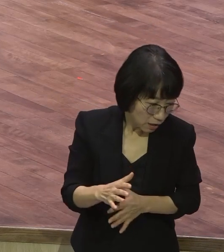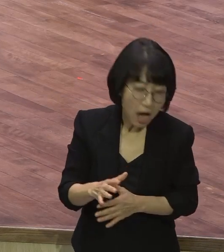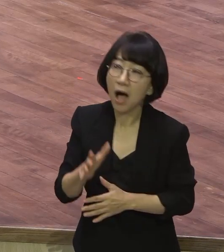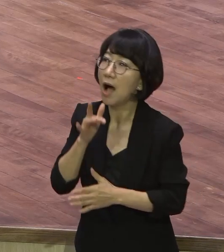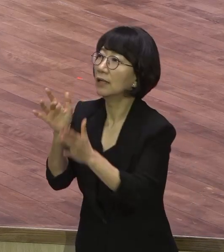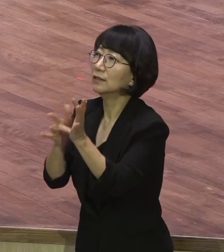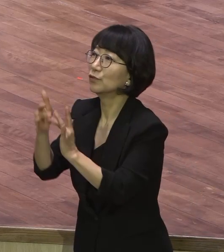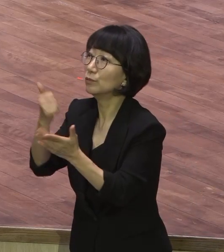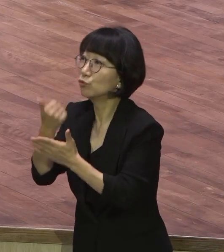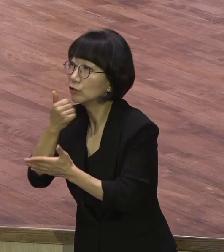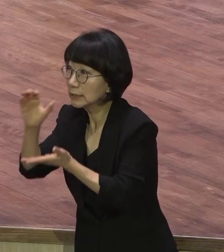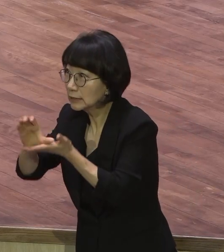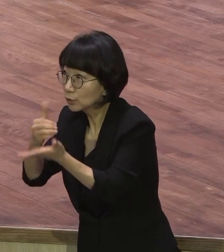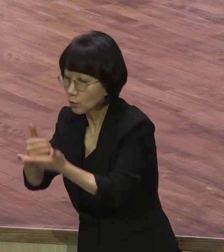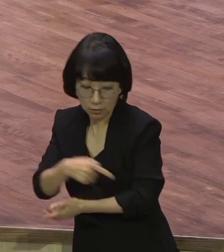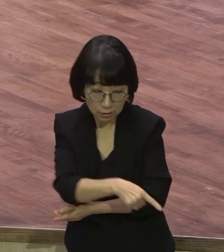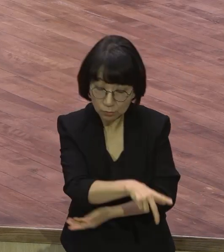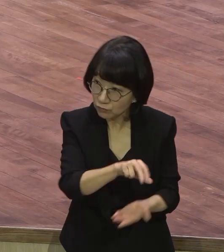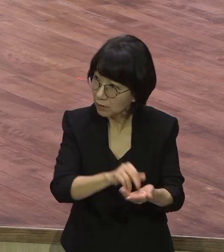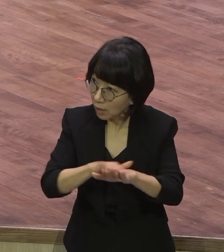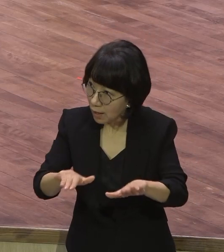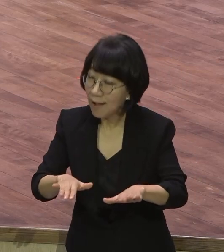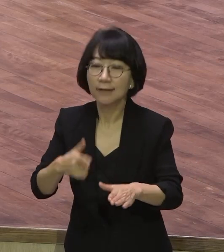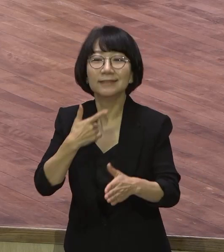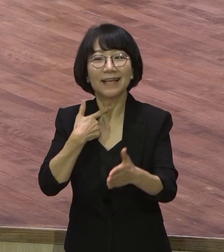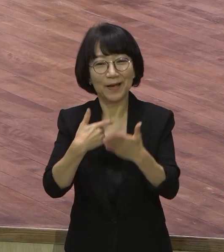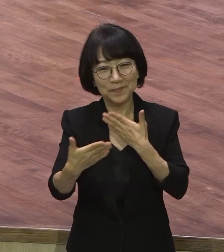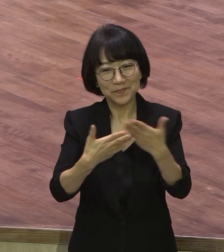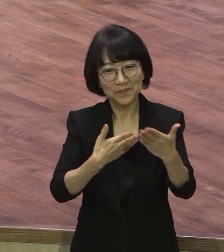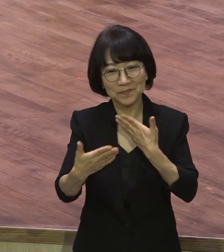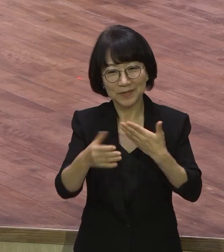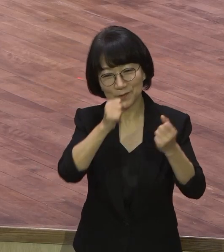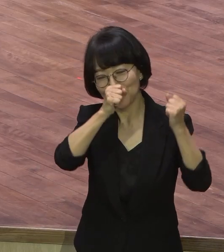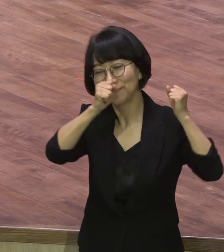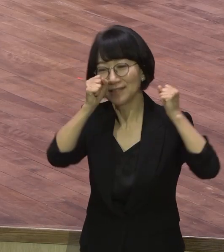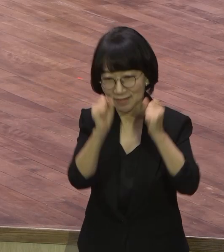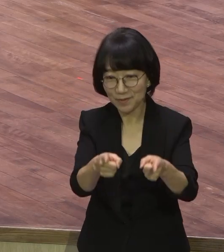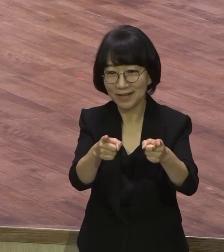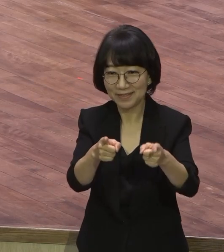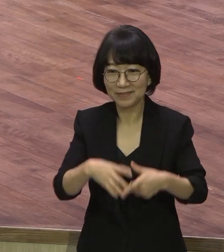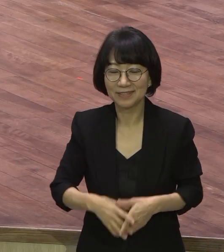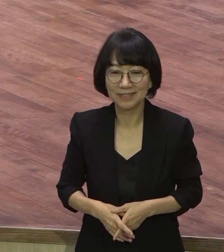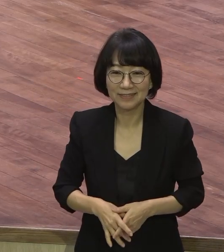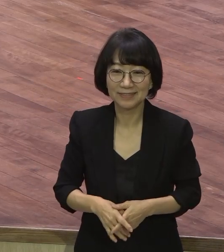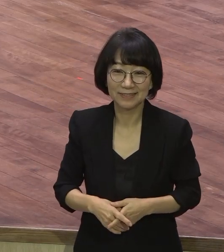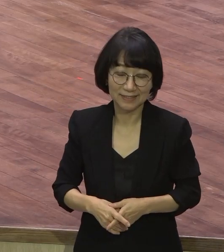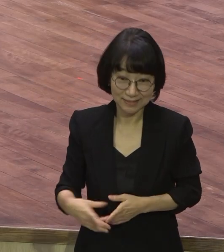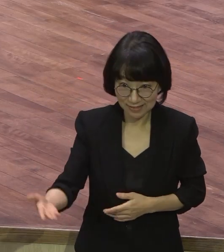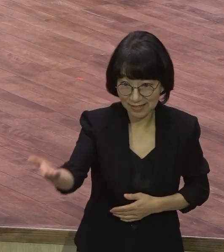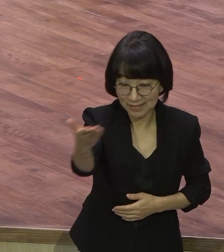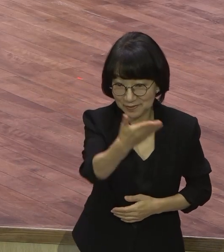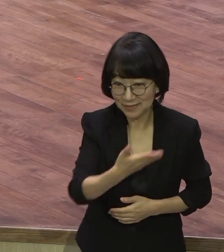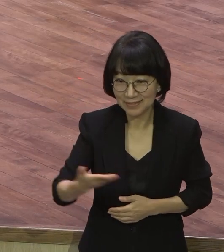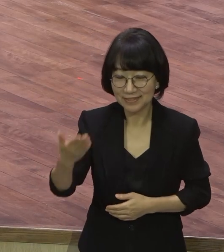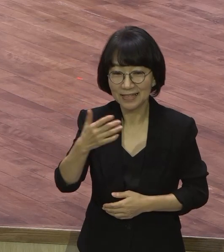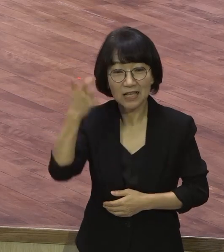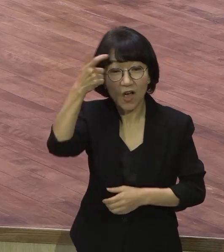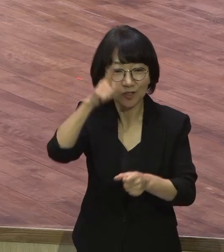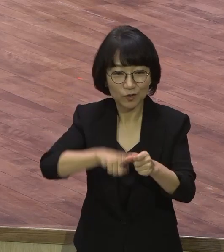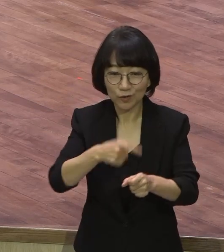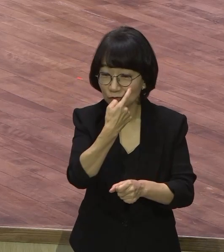그 기회가 되요. 기회. 예수가 그리스도 되심을 확실하게 보여주는 기회가 된다. 영계 모든 성도들 이런